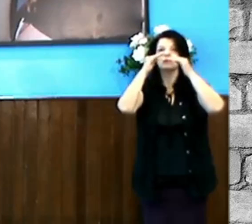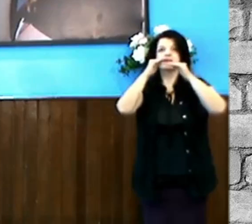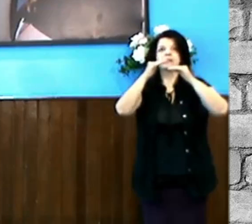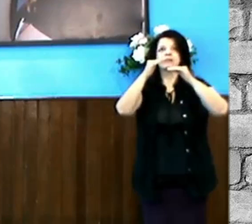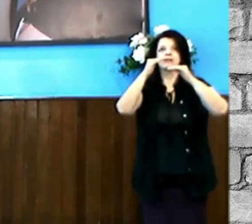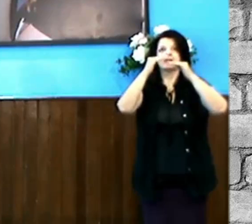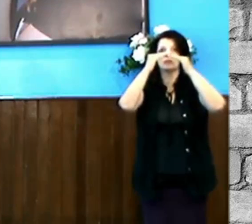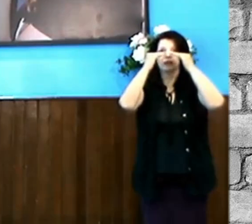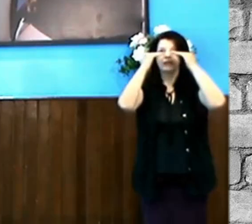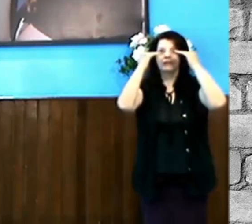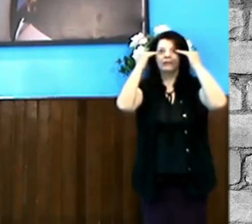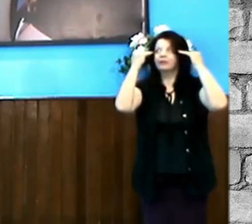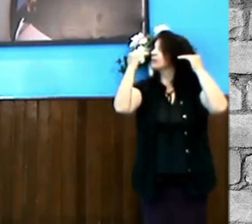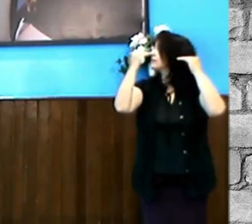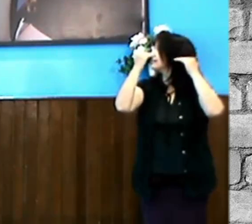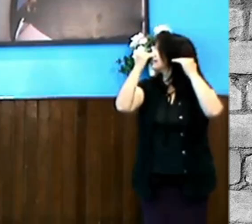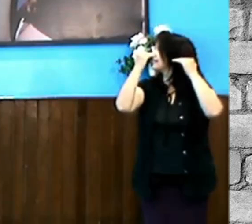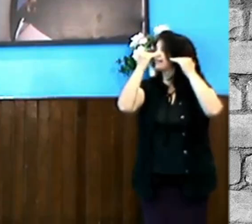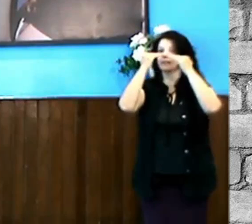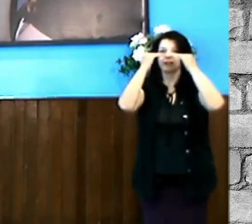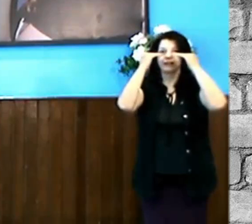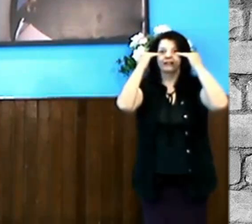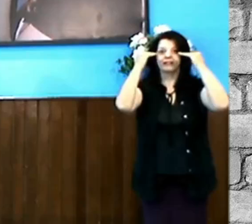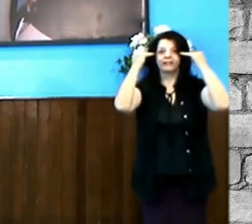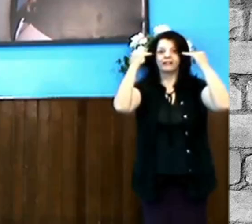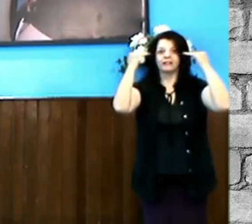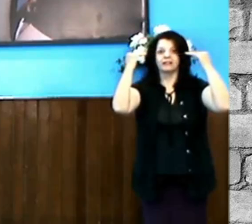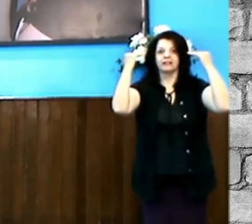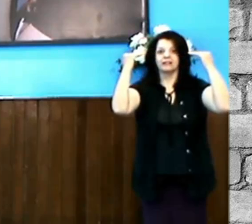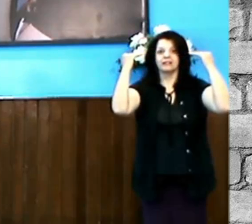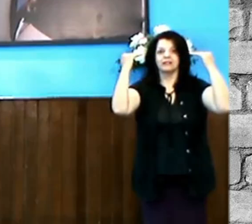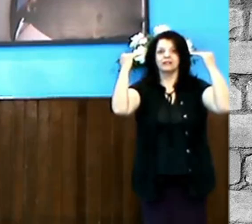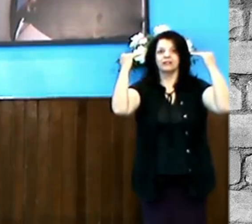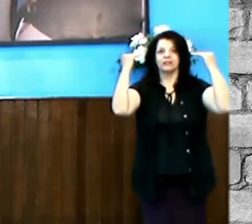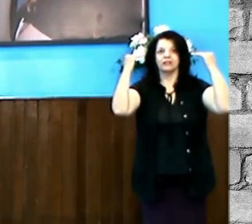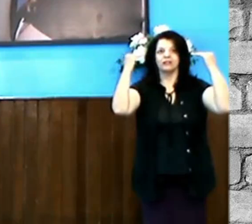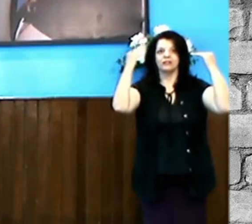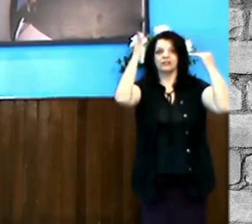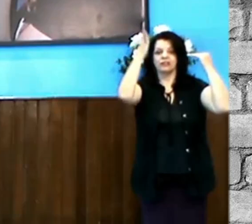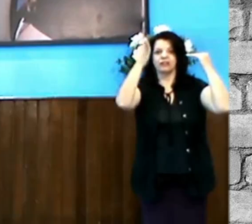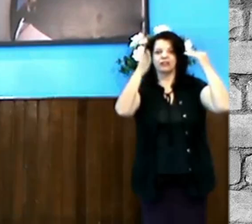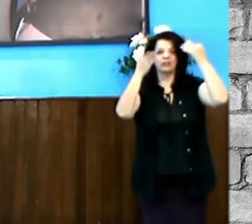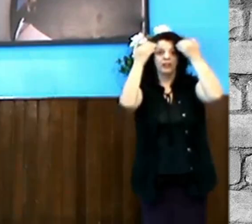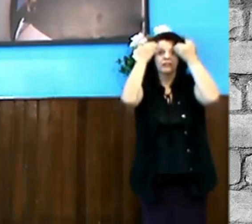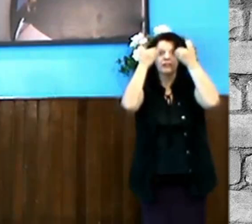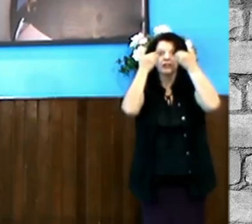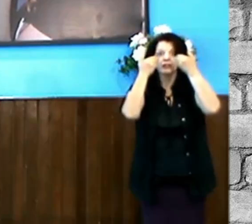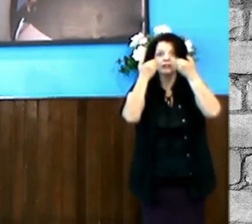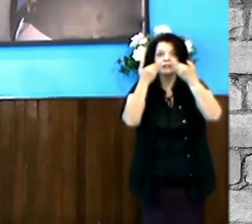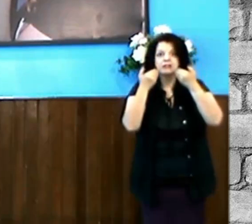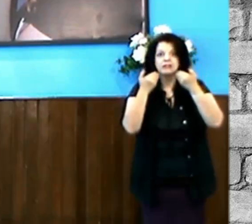vertical, isso é vertical, né? Isso. mais na vertical, então essa é uma cobra